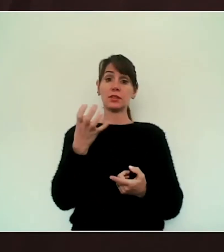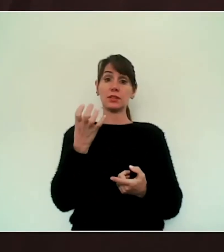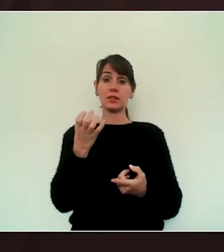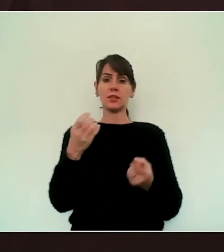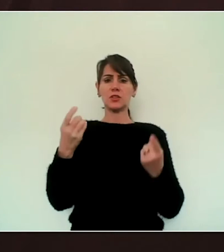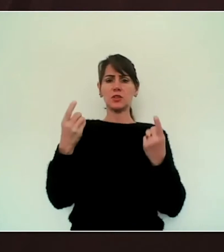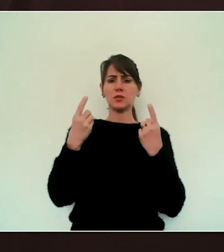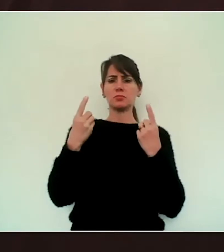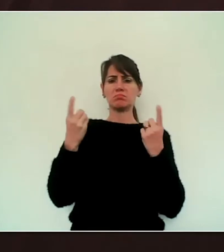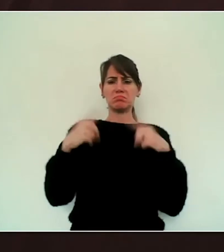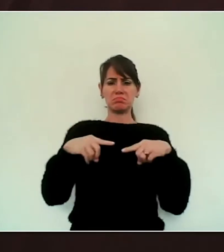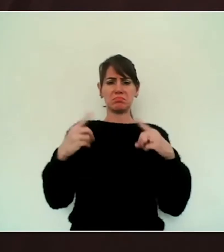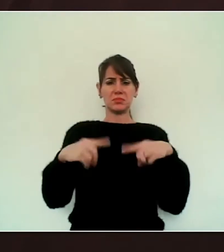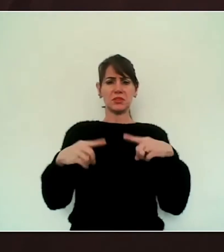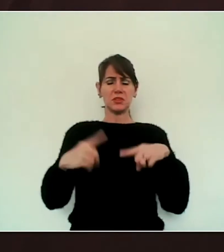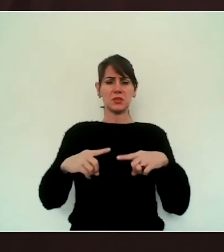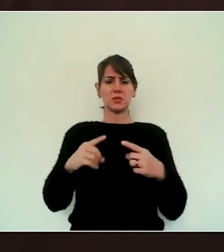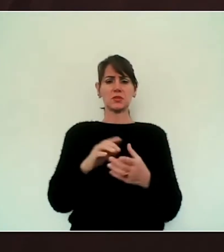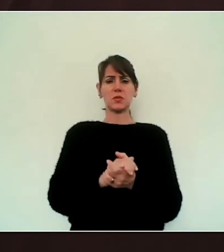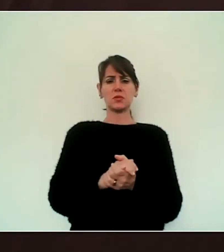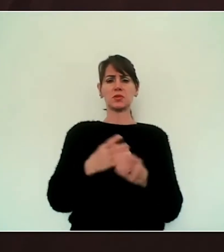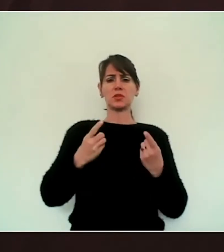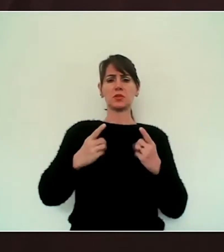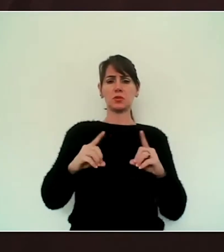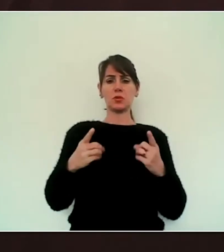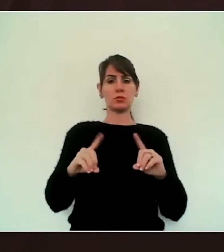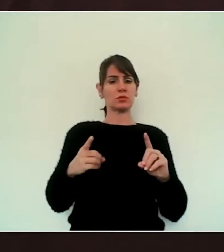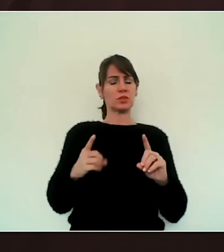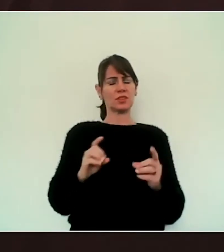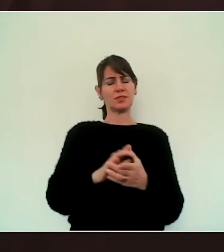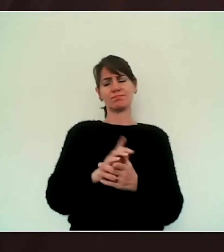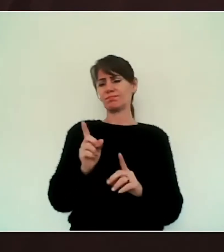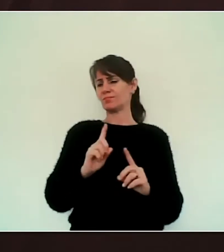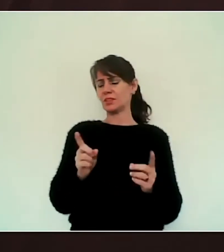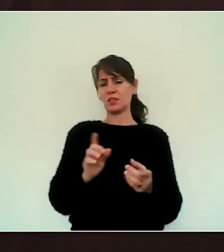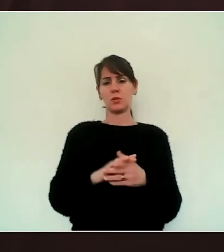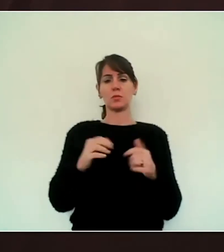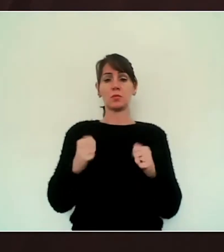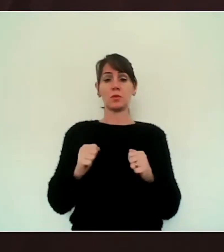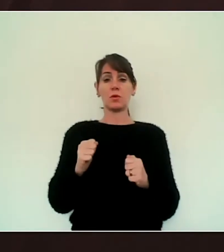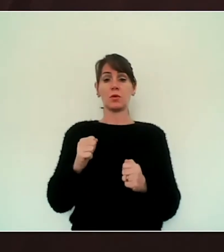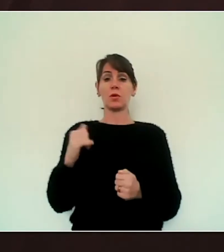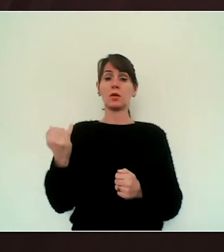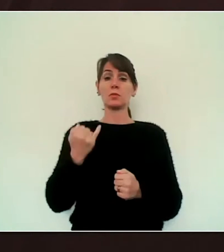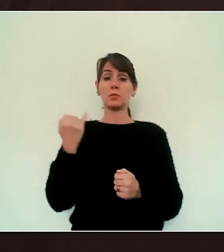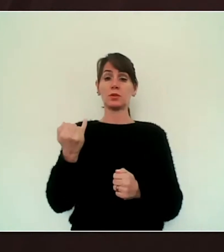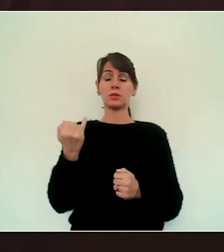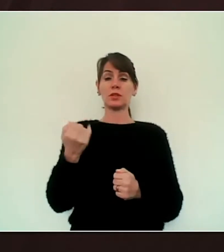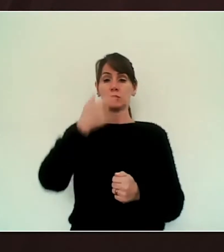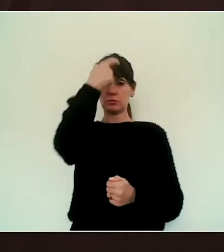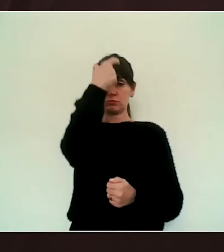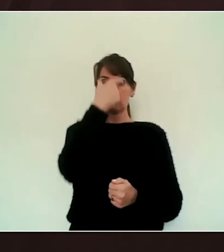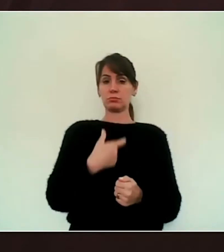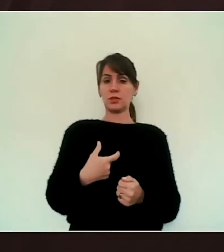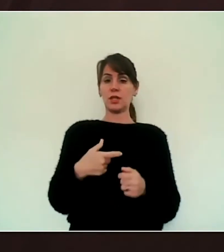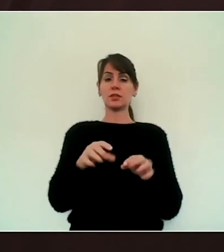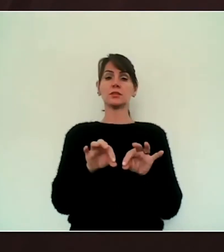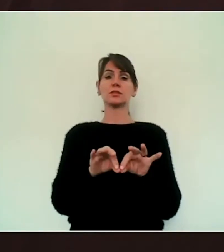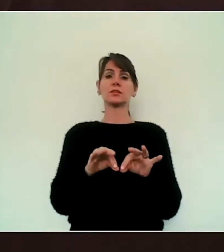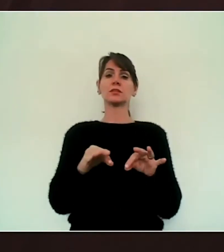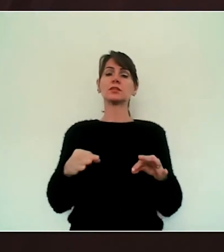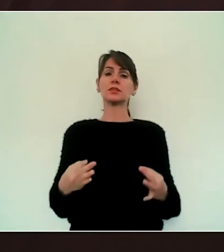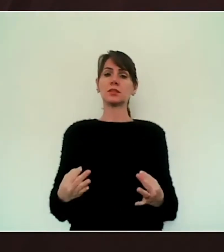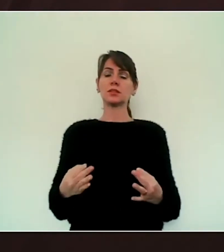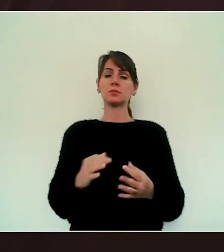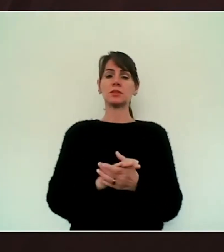céus. Mas se você for pobre de espírito, você for humilde, você for simples, singelo no espírito,